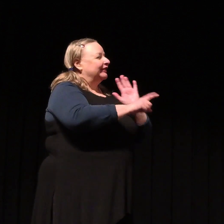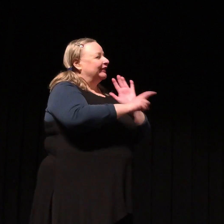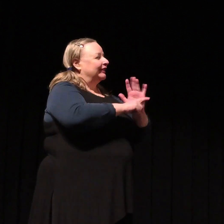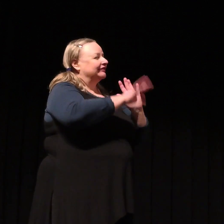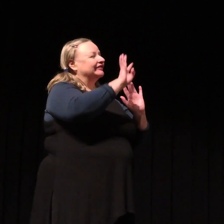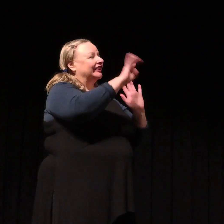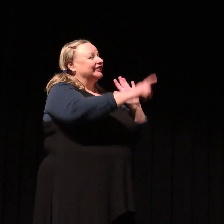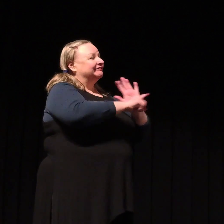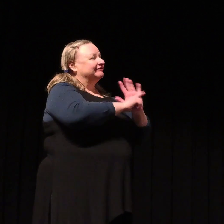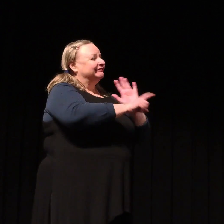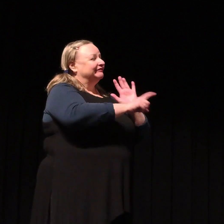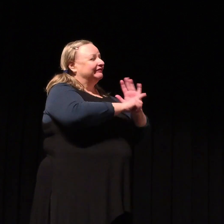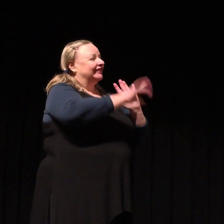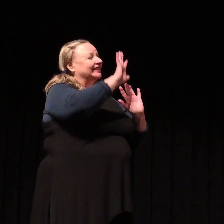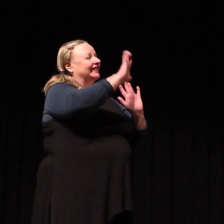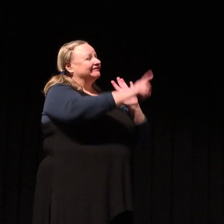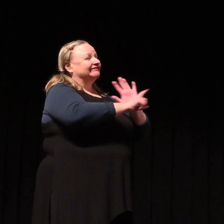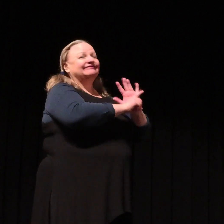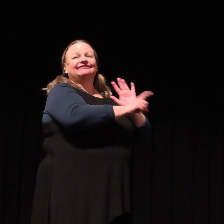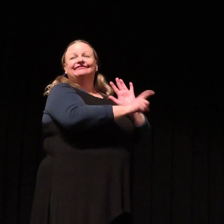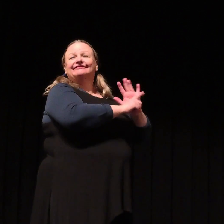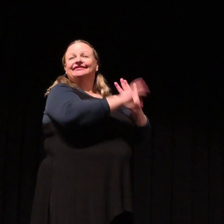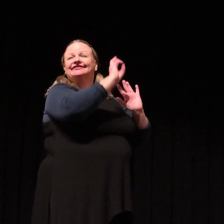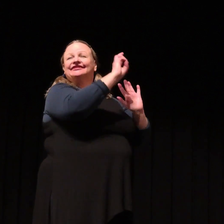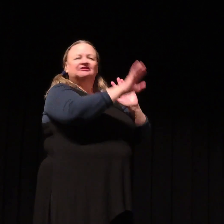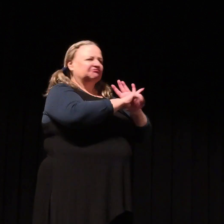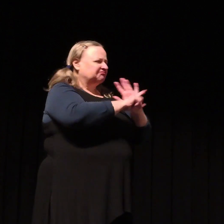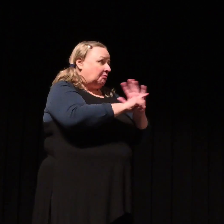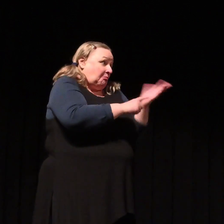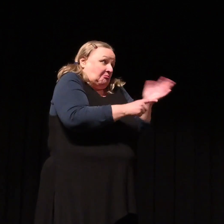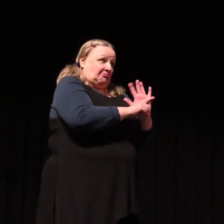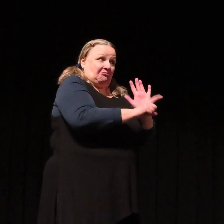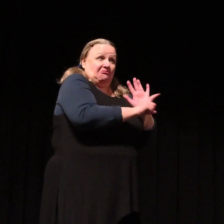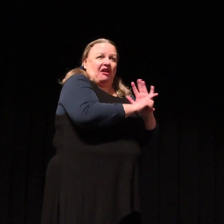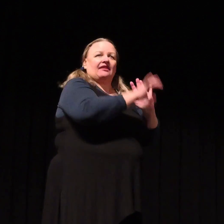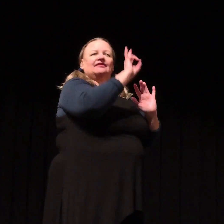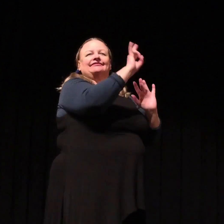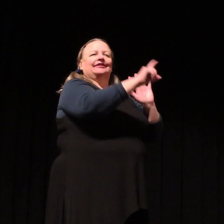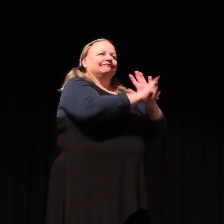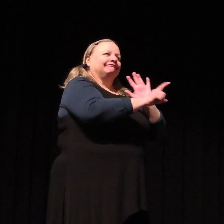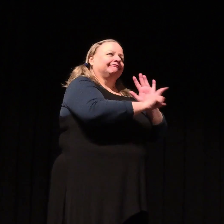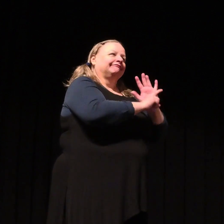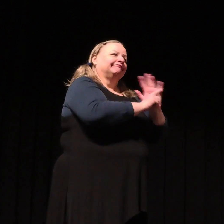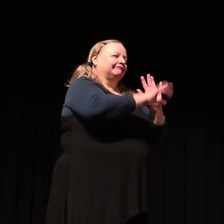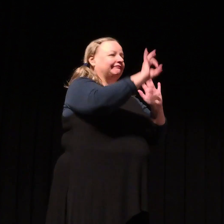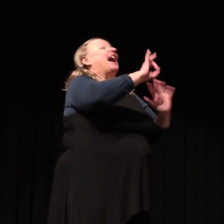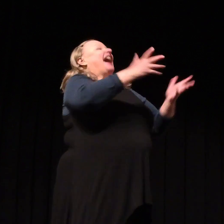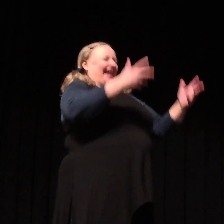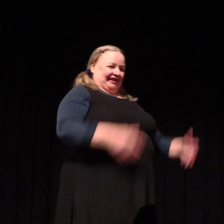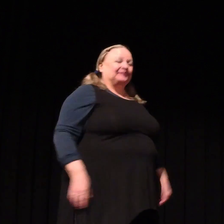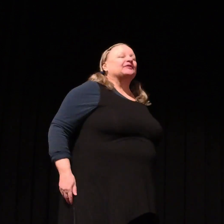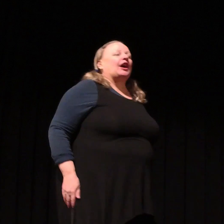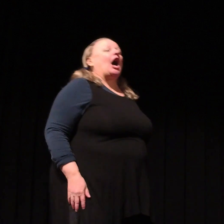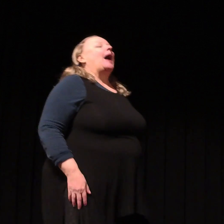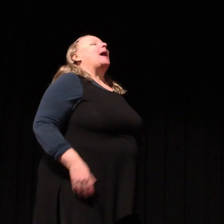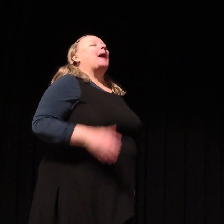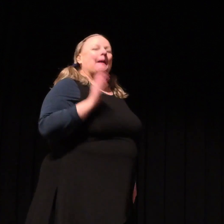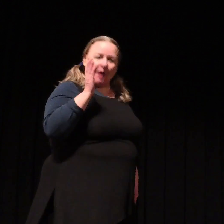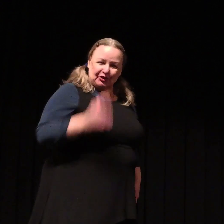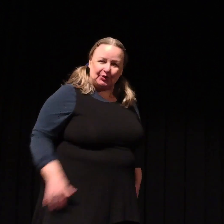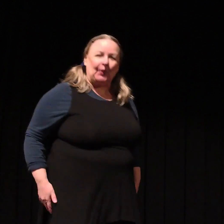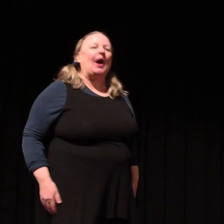3 sonneries, 4 sonneries, 5 sonneries, 6 sonneries. Ben, je sais pas, là, ça sonne, mais ça répond pas. Ah,